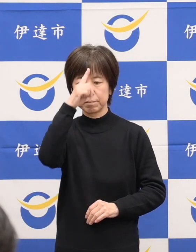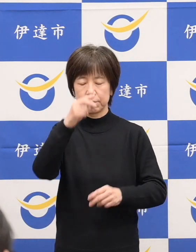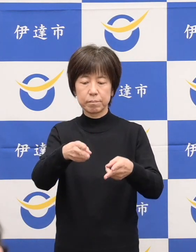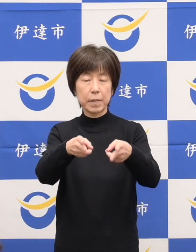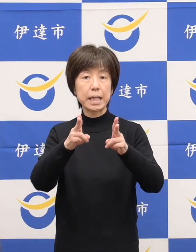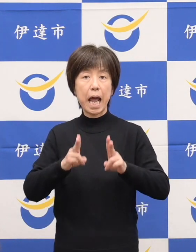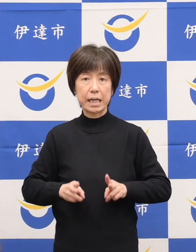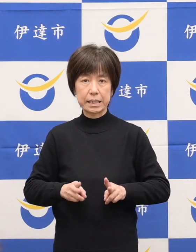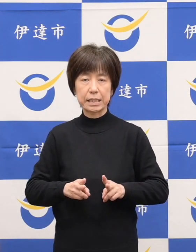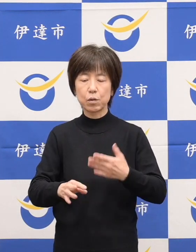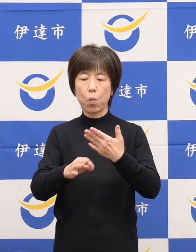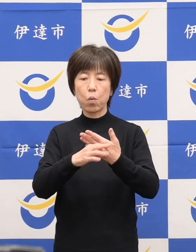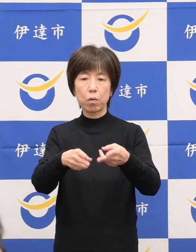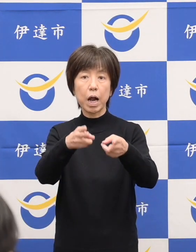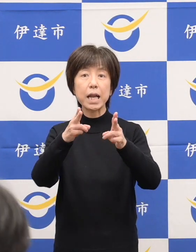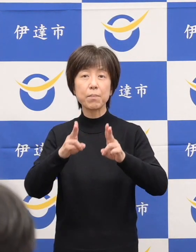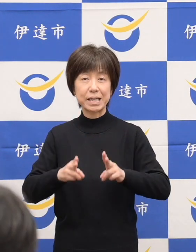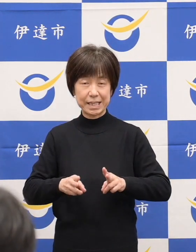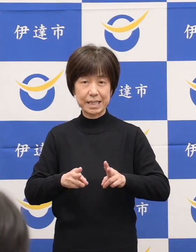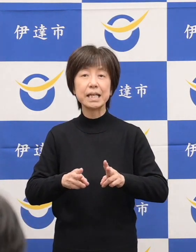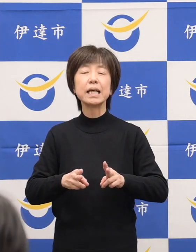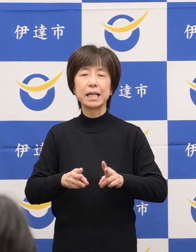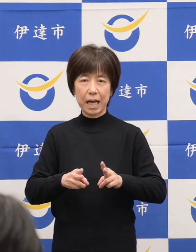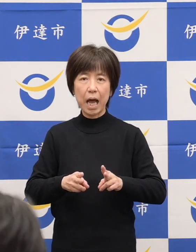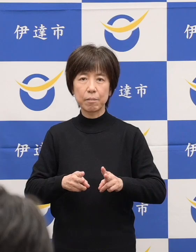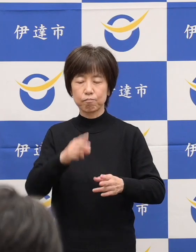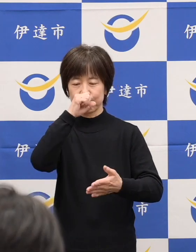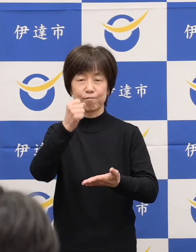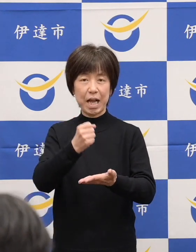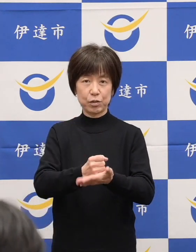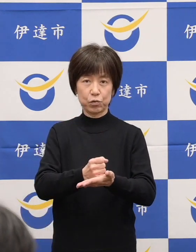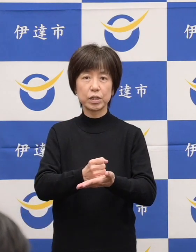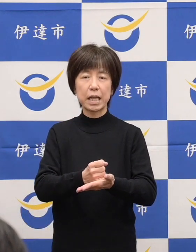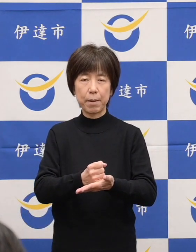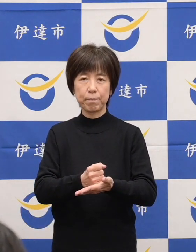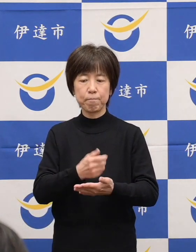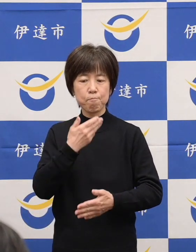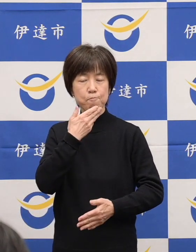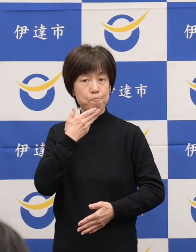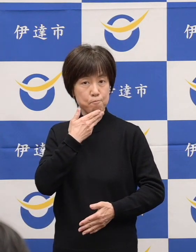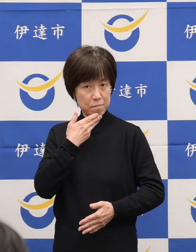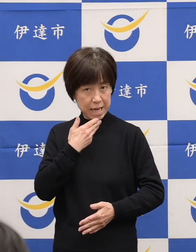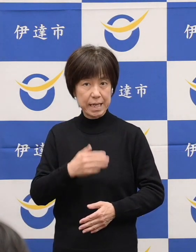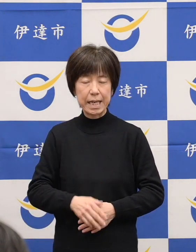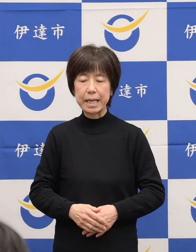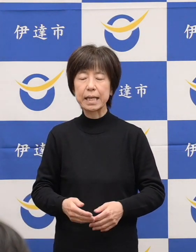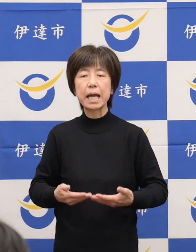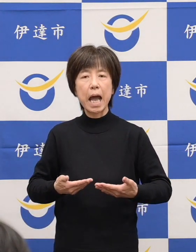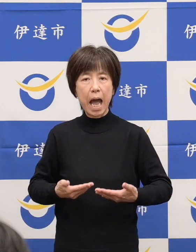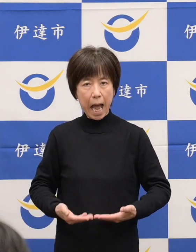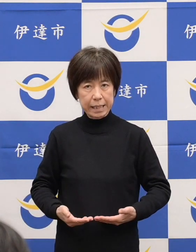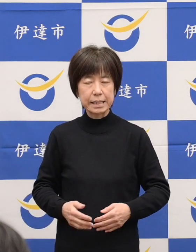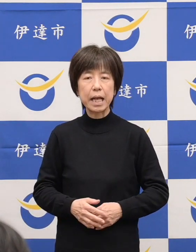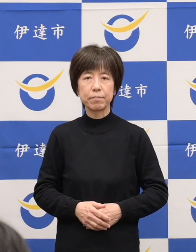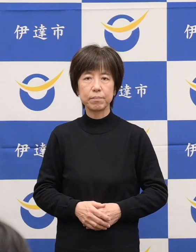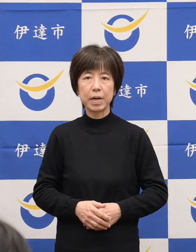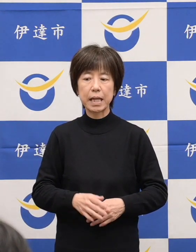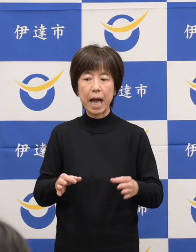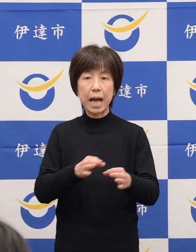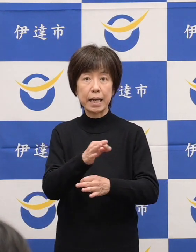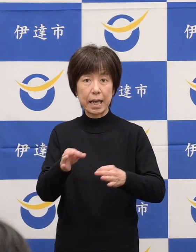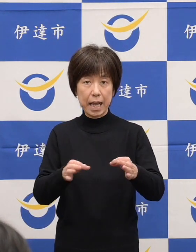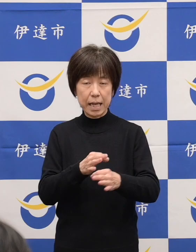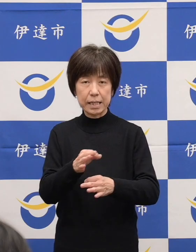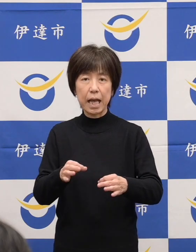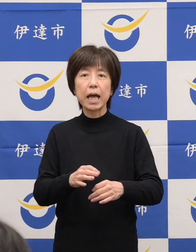の仮橋が開通をしまして、利便性と安全性、そして経済的効果が大き